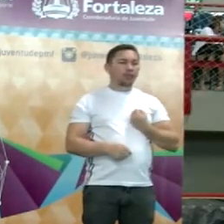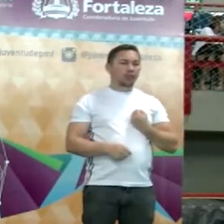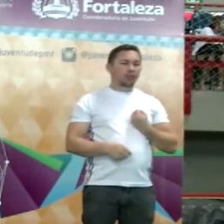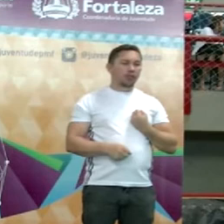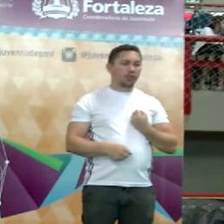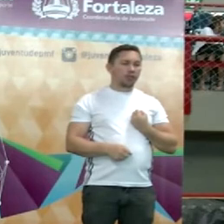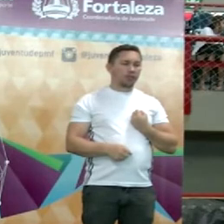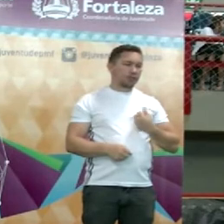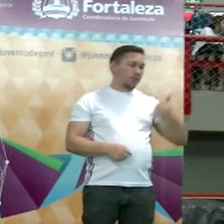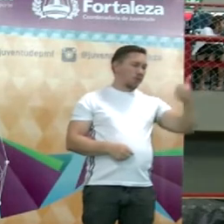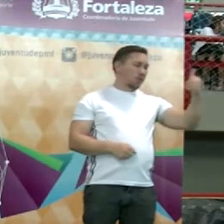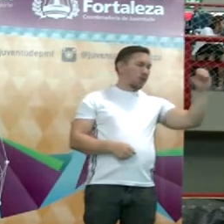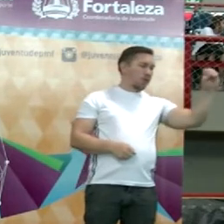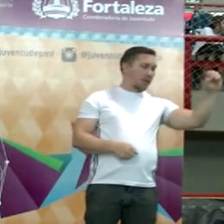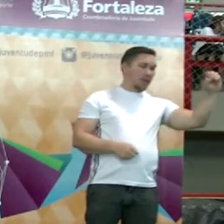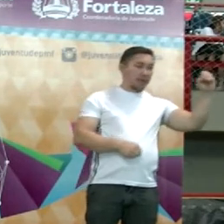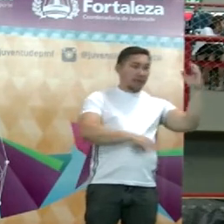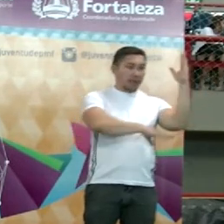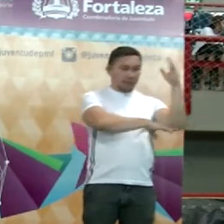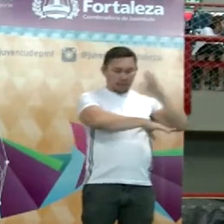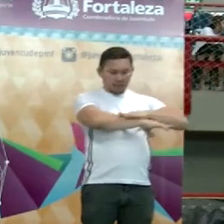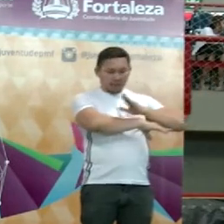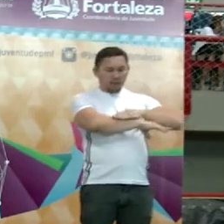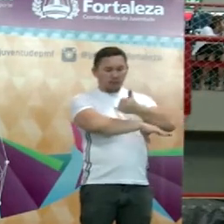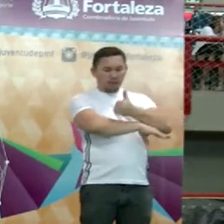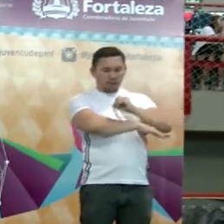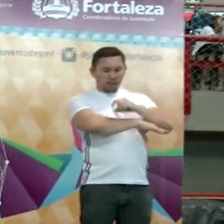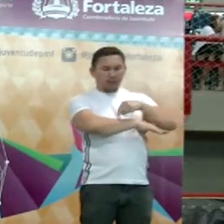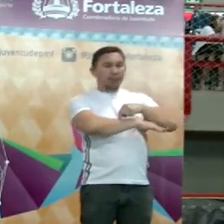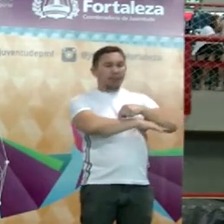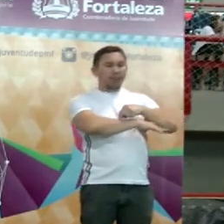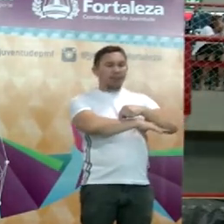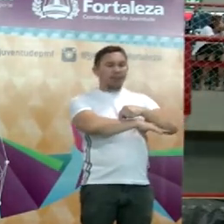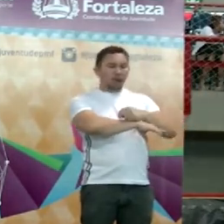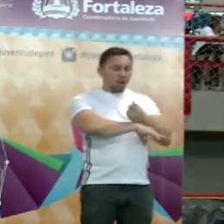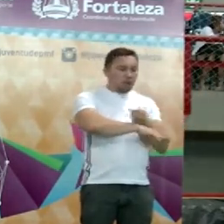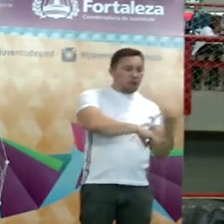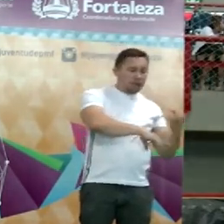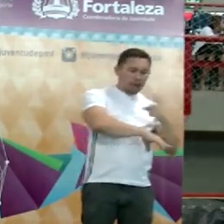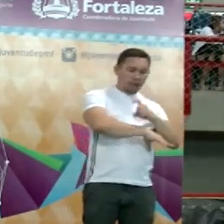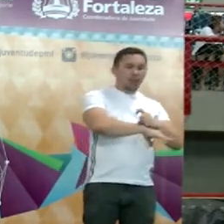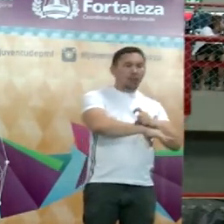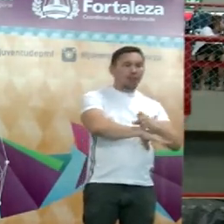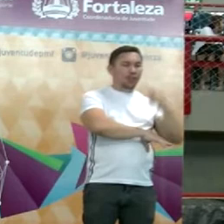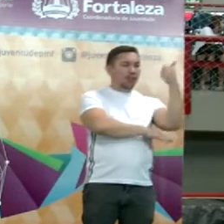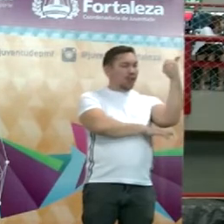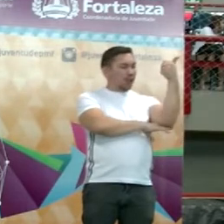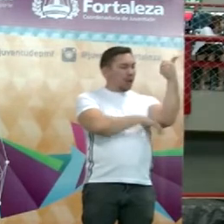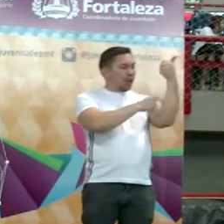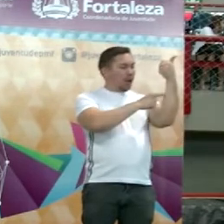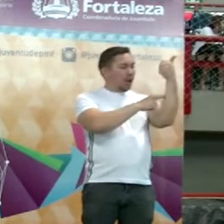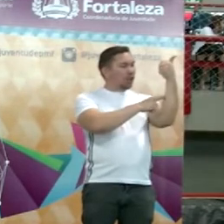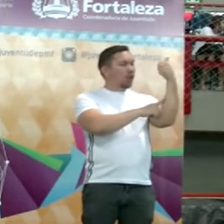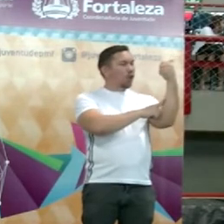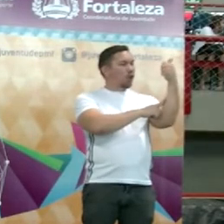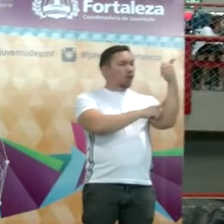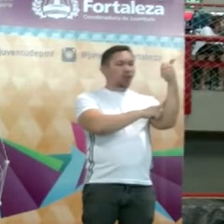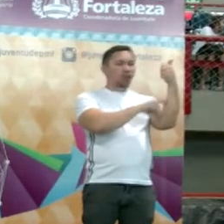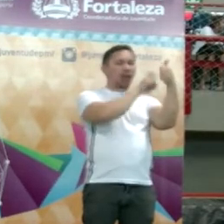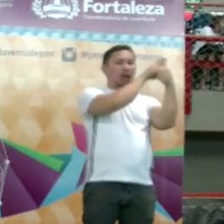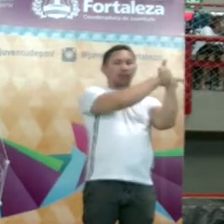10x e 11x. 2 números são proporcionais a 15 e 20. Que números são